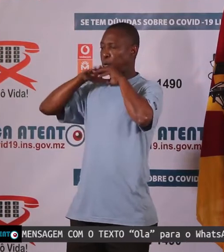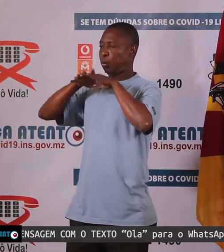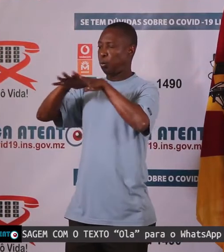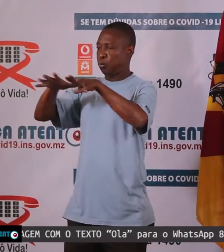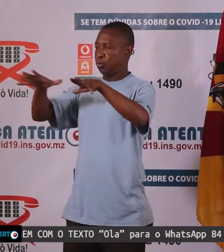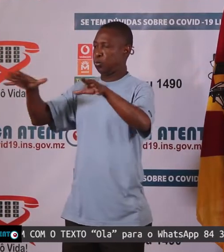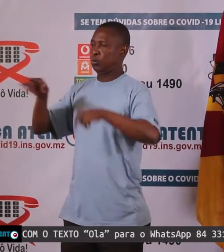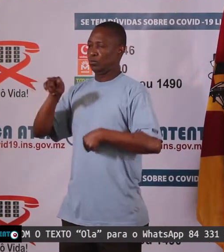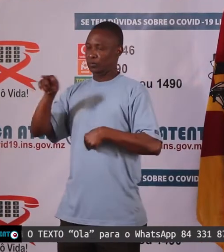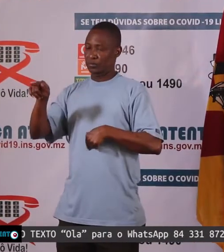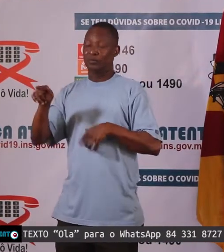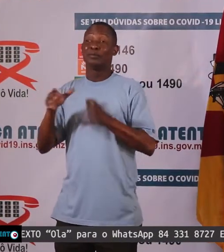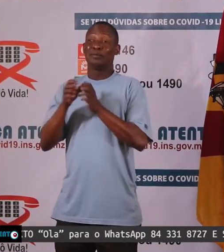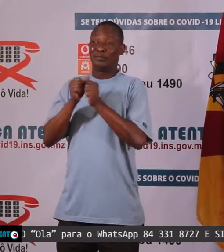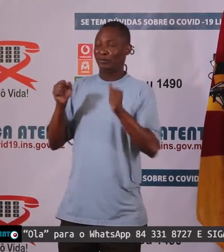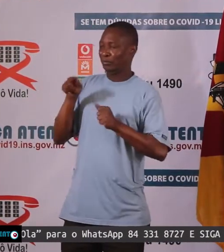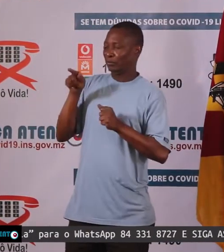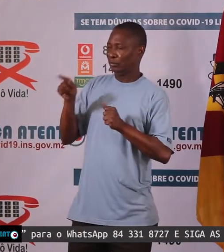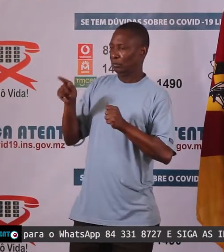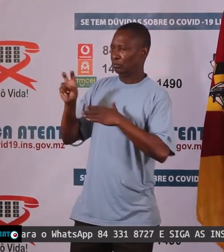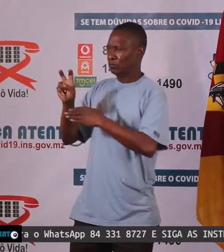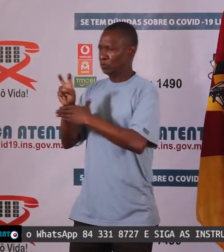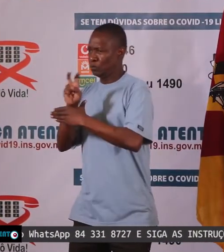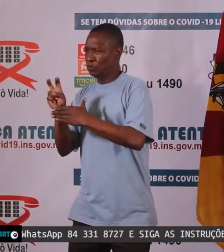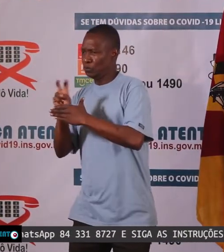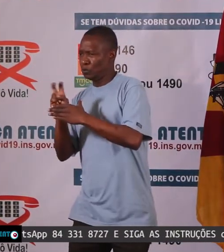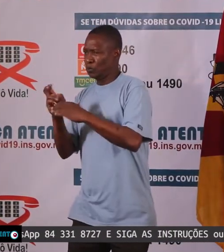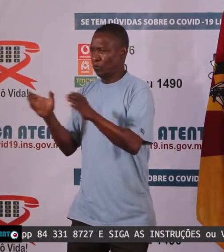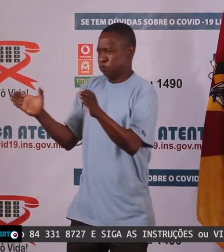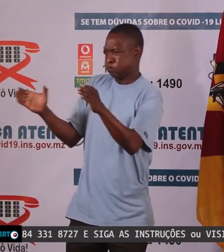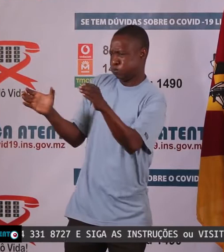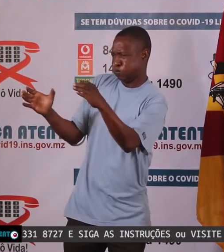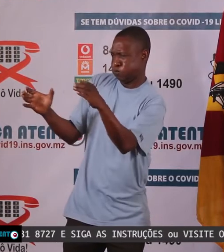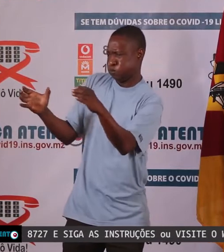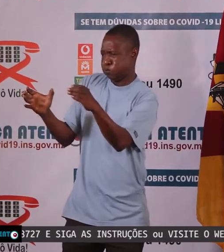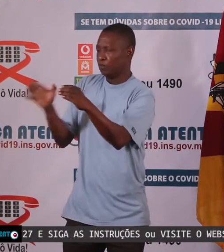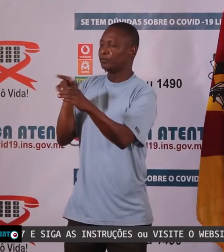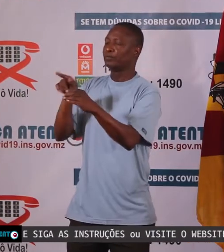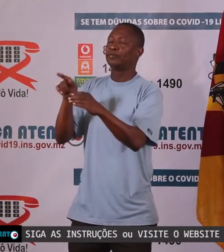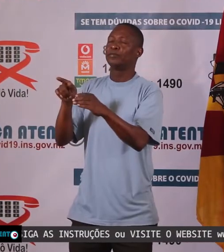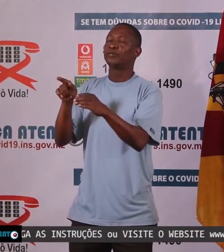a conter e mitigar a epidemia de Covid-19 na cidade de Nampula,